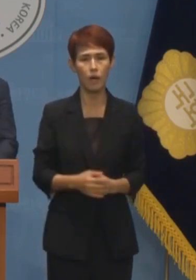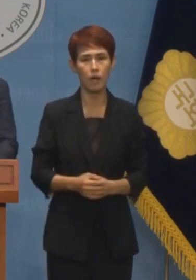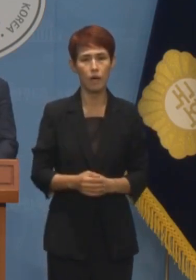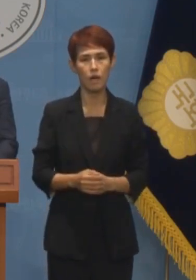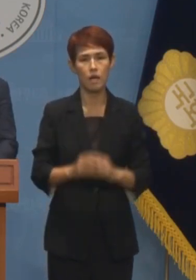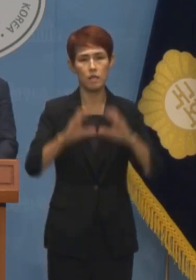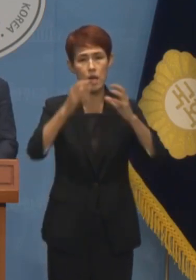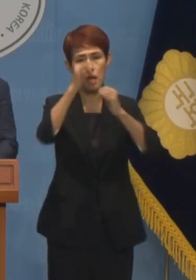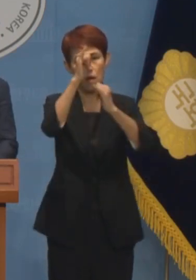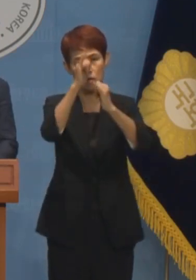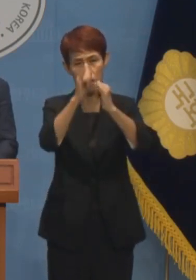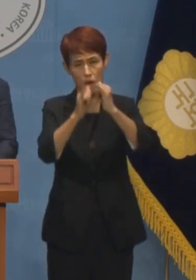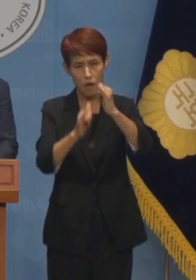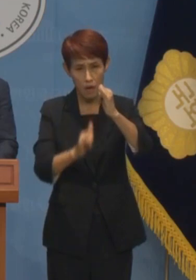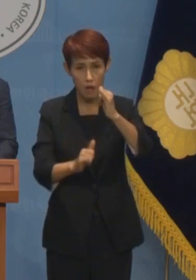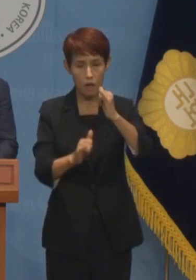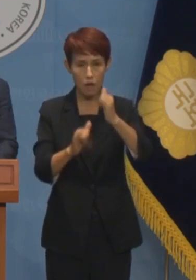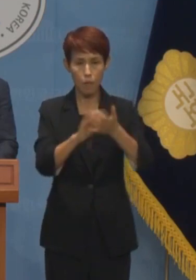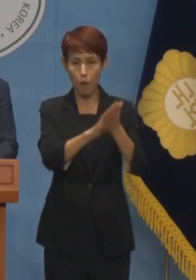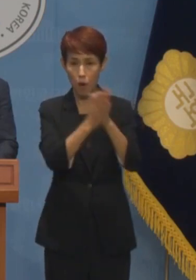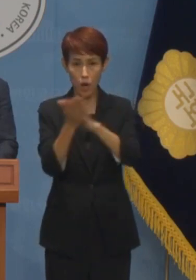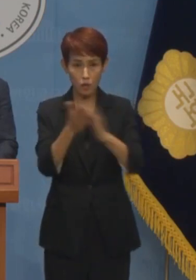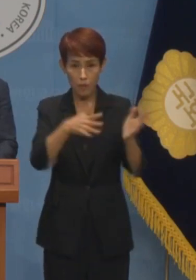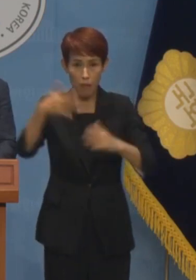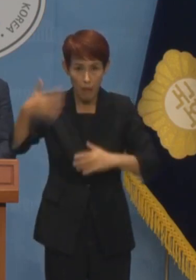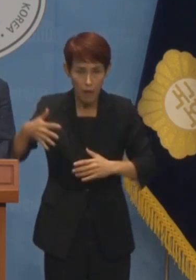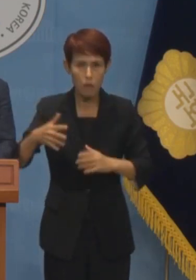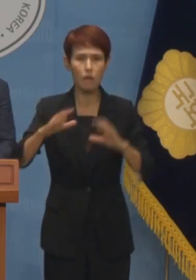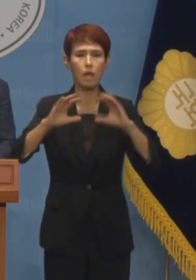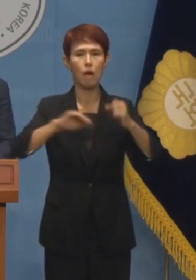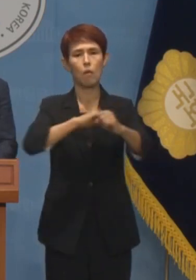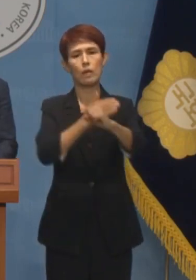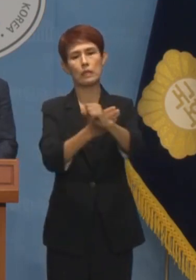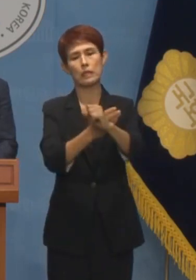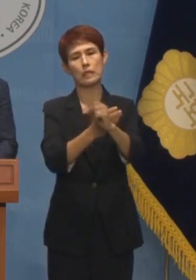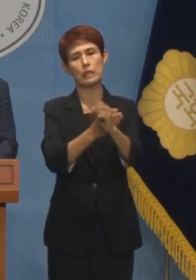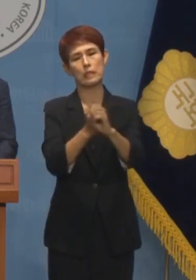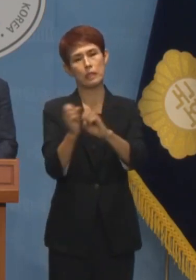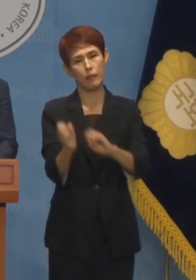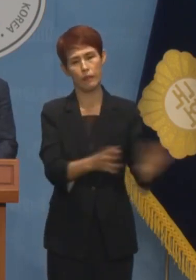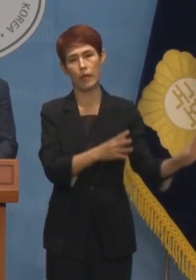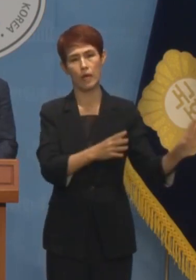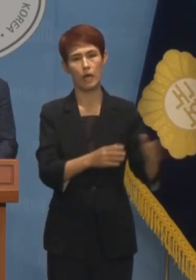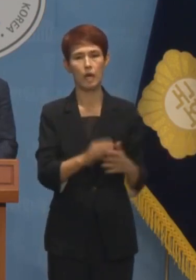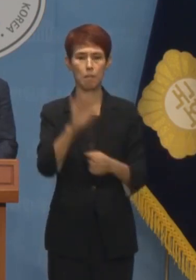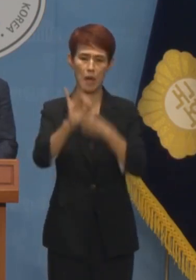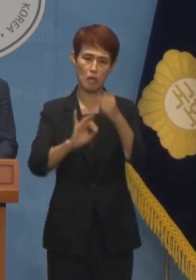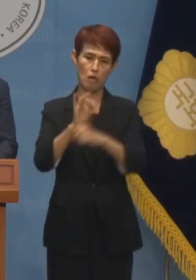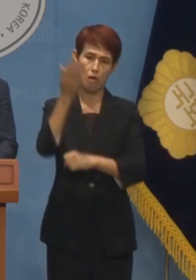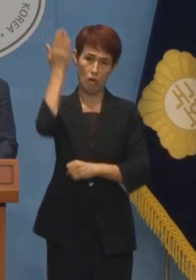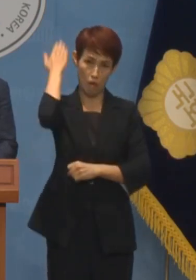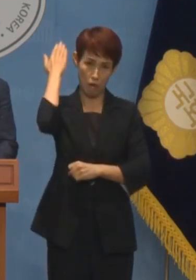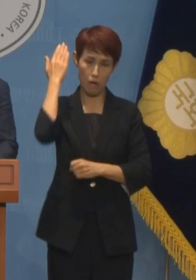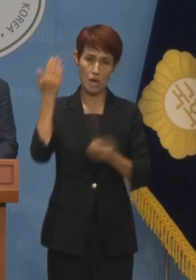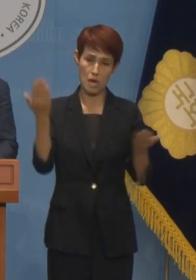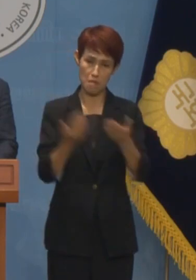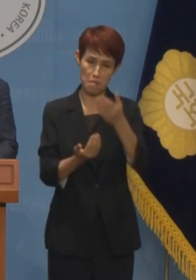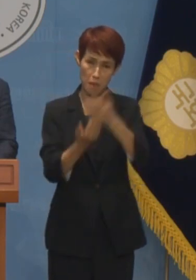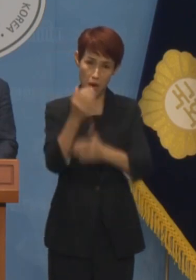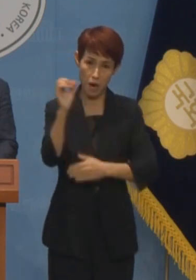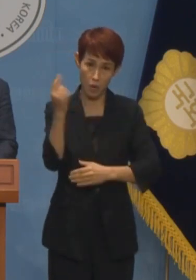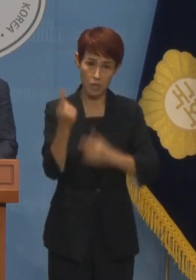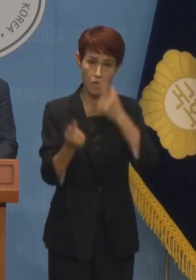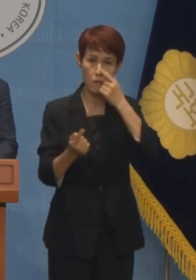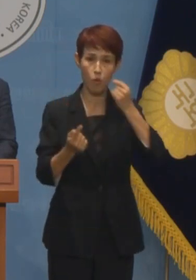세계사의 변화에 제대로 준비하지 못해 국권을 상실했다. 100년 전 일 때문에 일본이 무릎 꿇어야 한다고